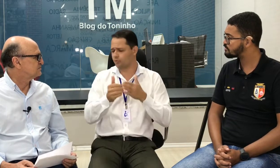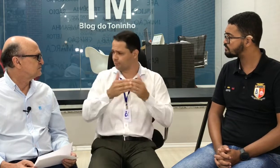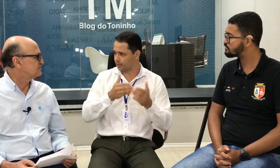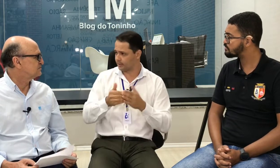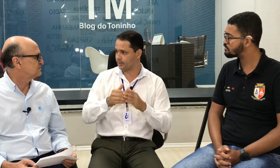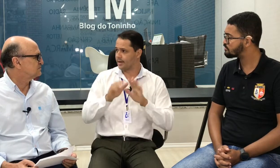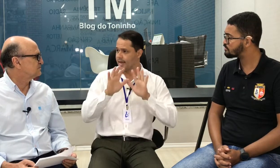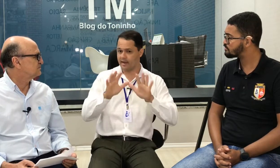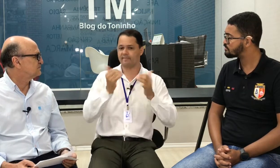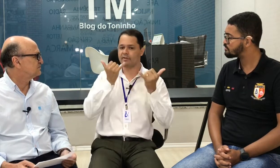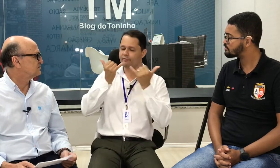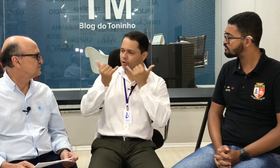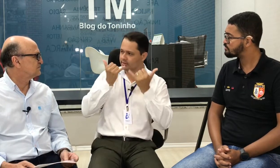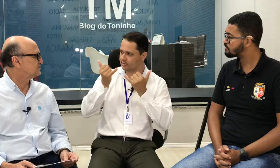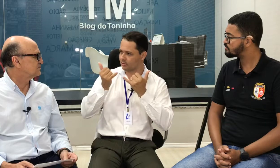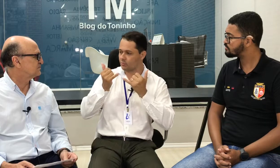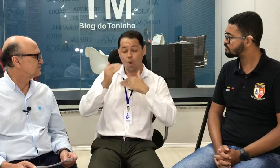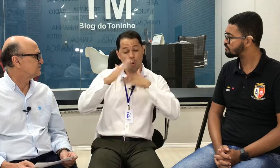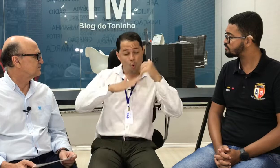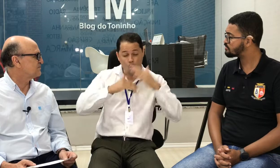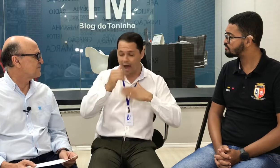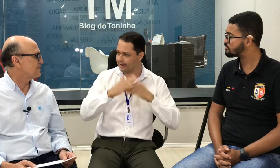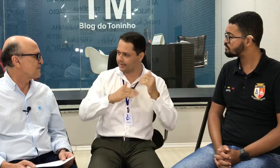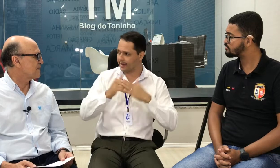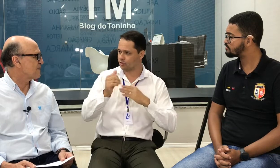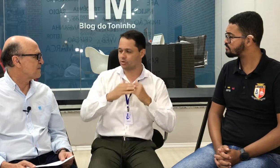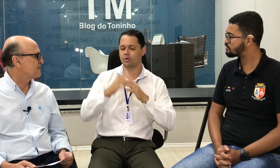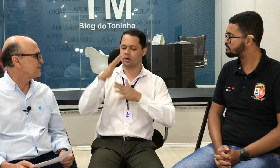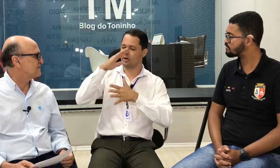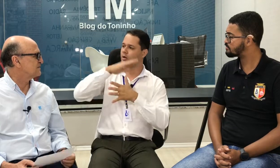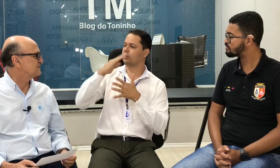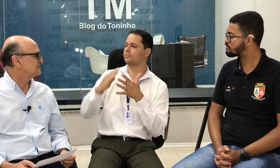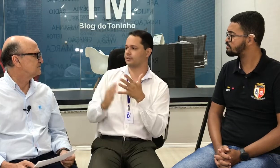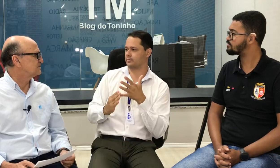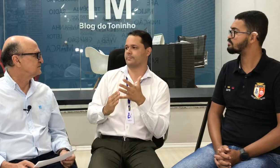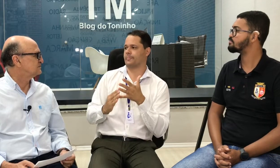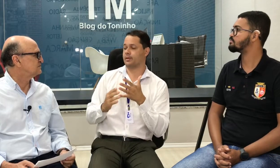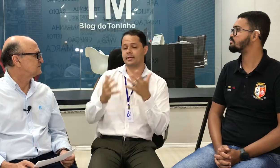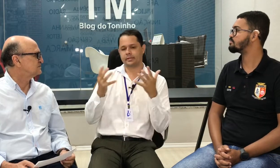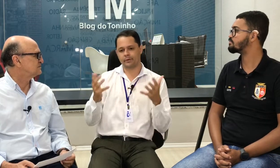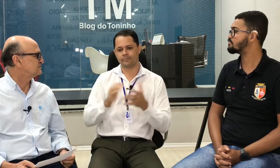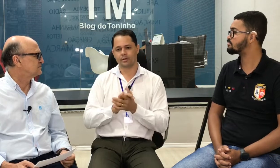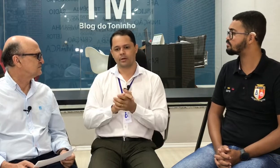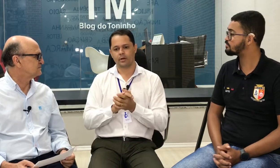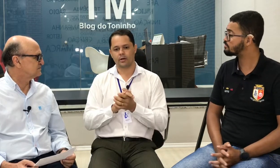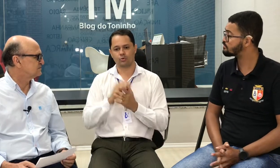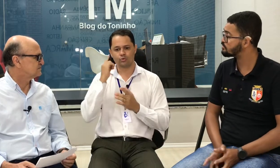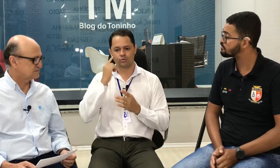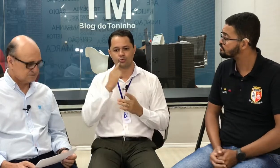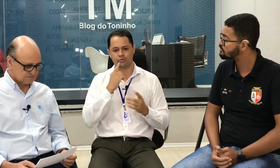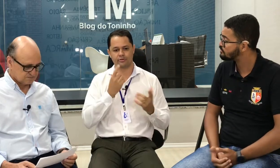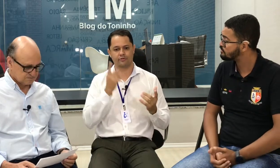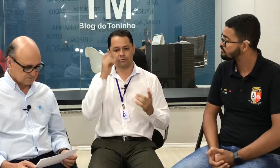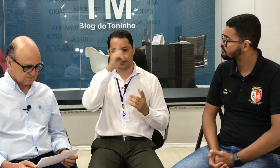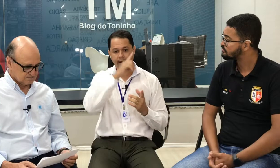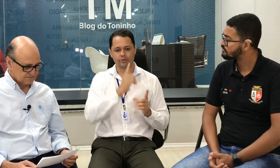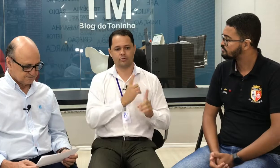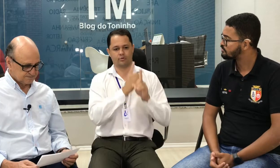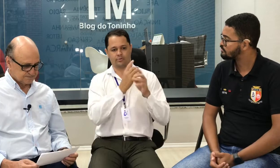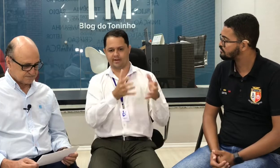importa, é levar informação com qualidade em Libras. Então, os surdos, a dificuldade que eu encontrava com